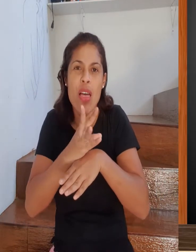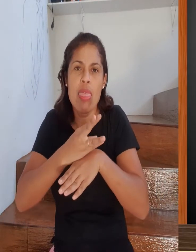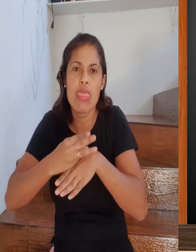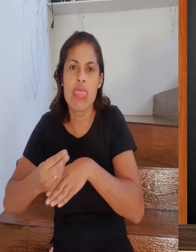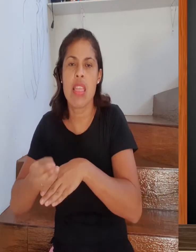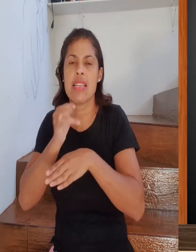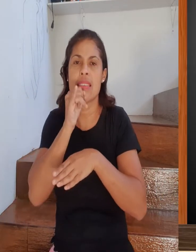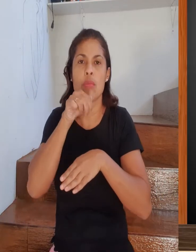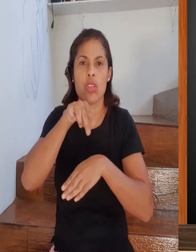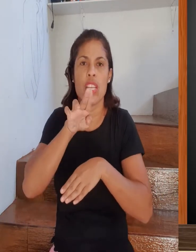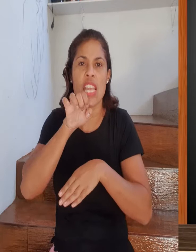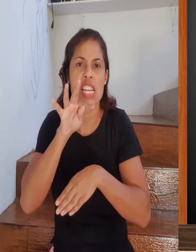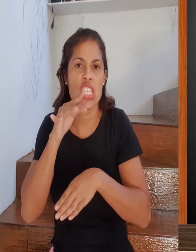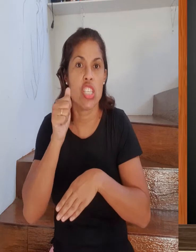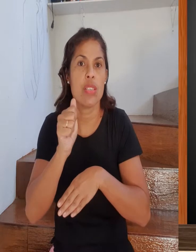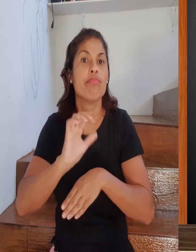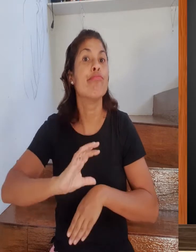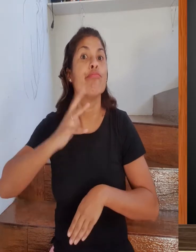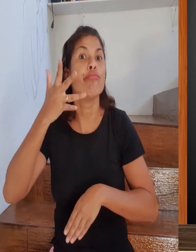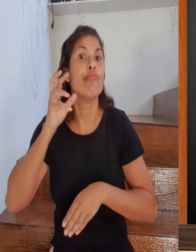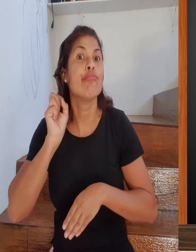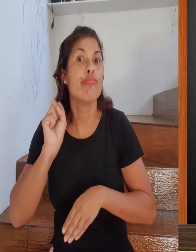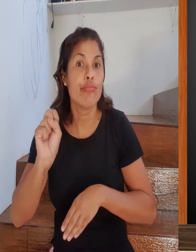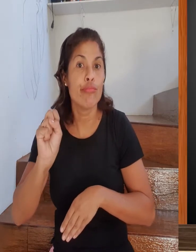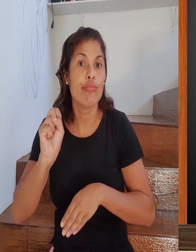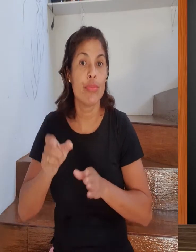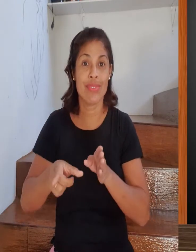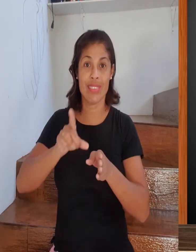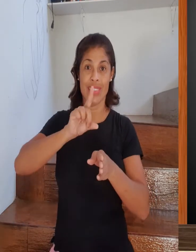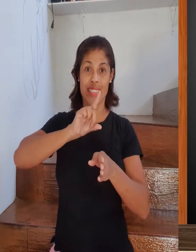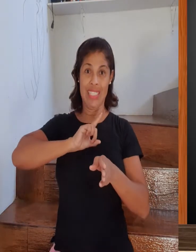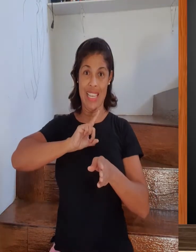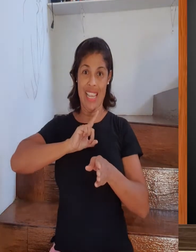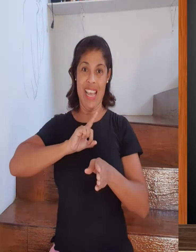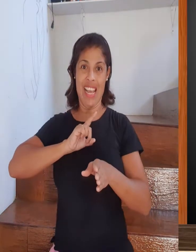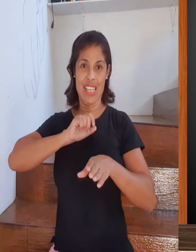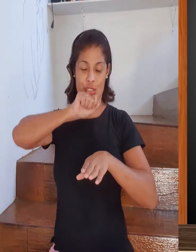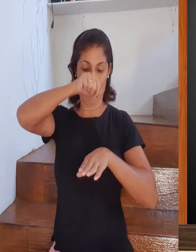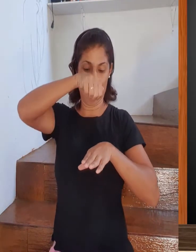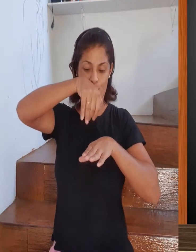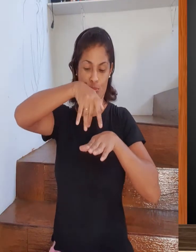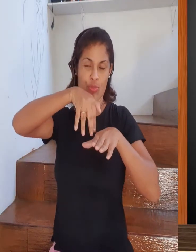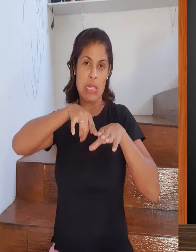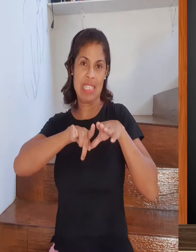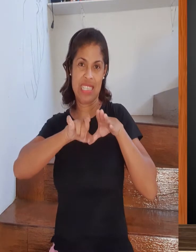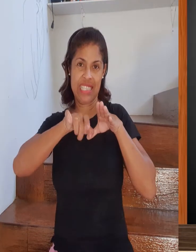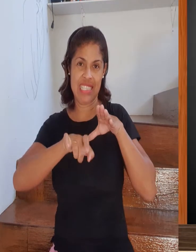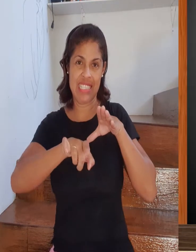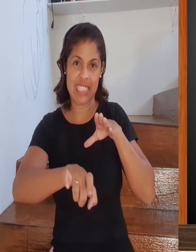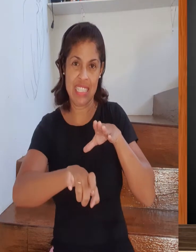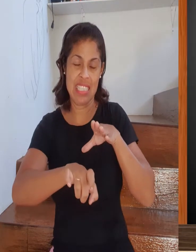da pele, como a queratina, você pode, muito antes de impedir a penetração